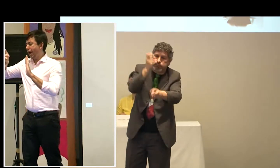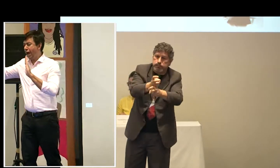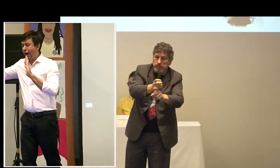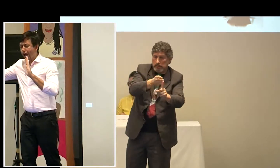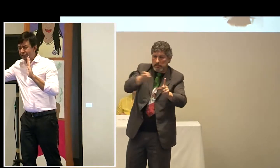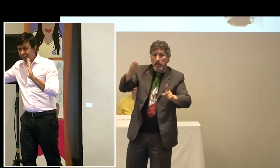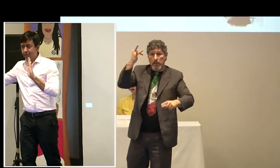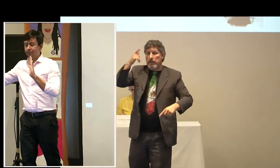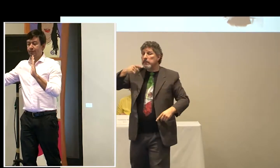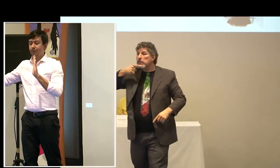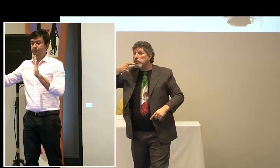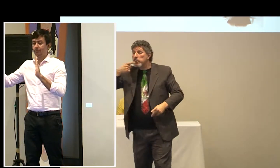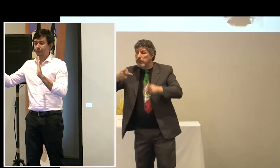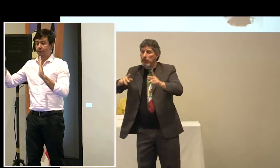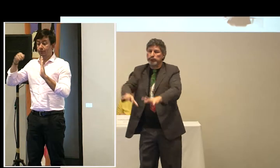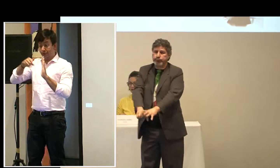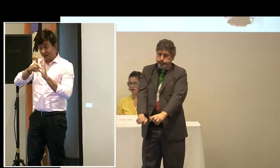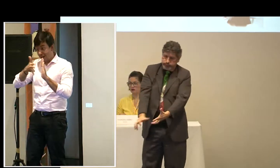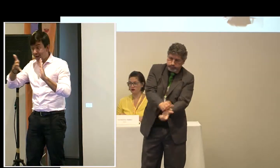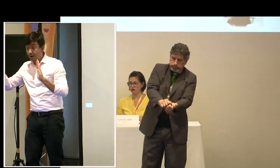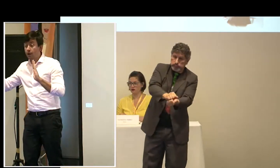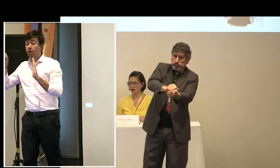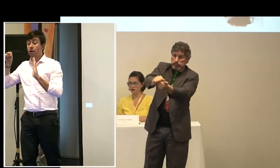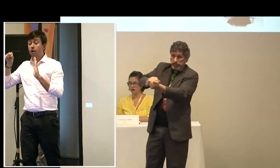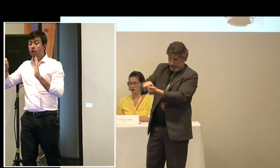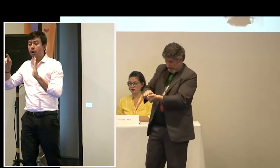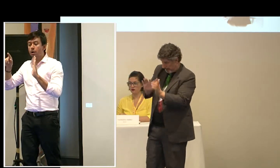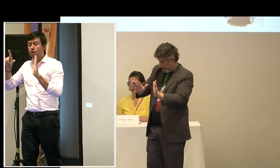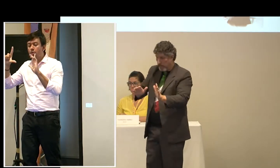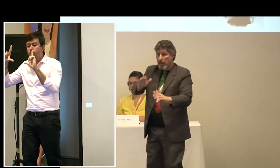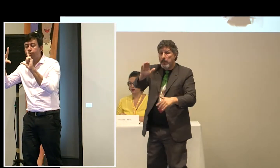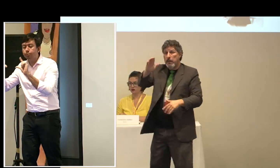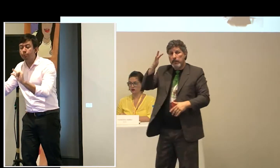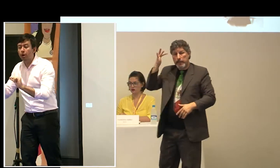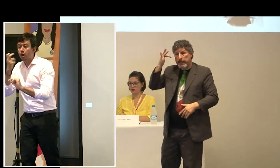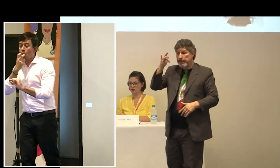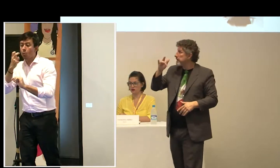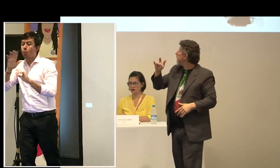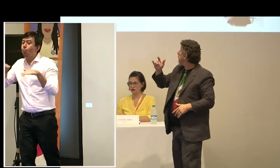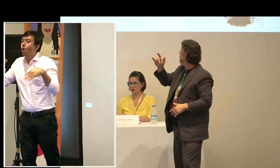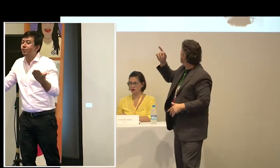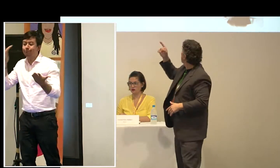usar, ser oralizada até...